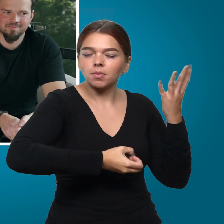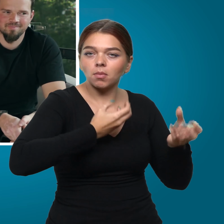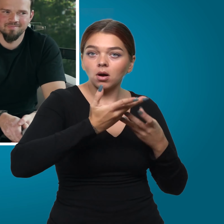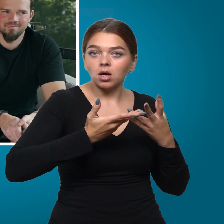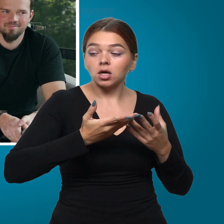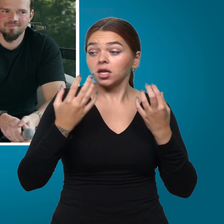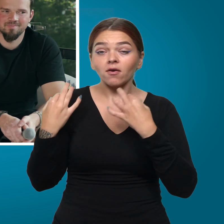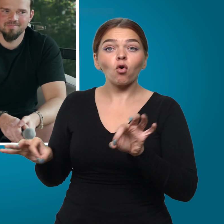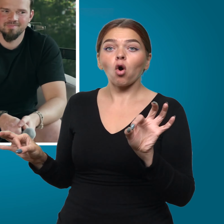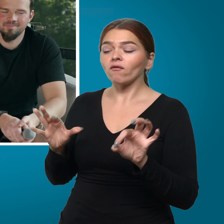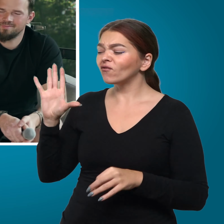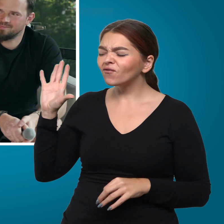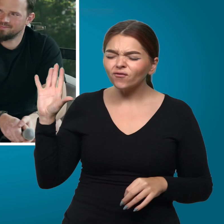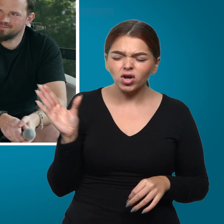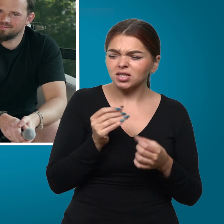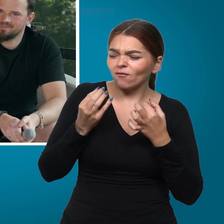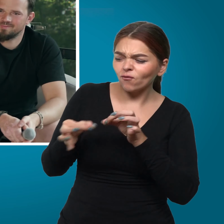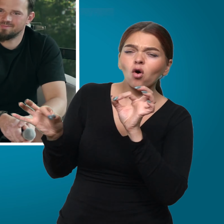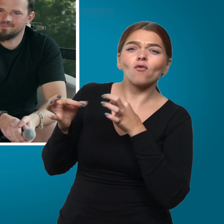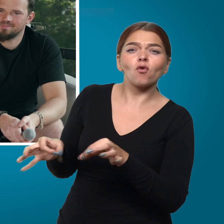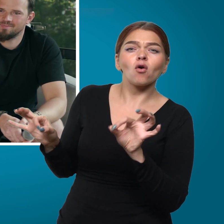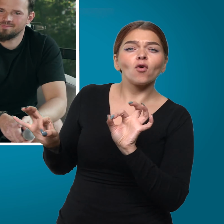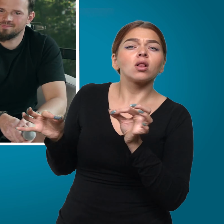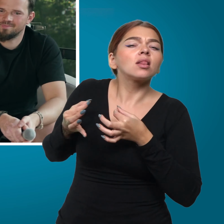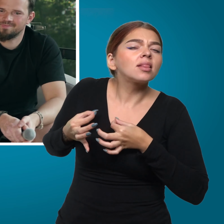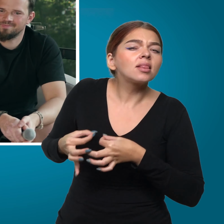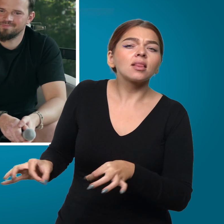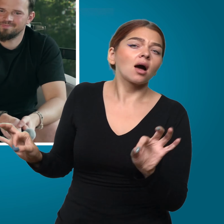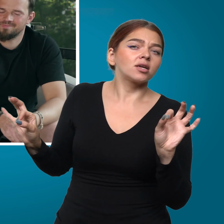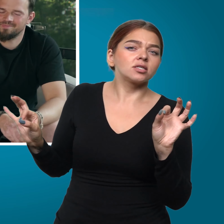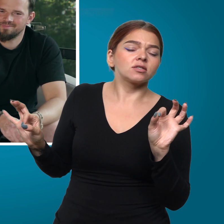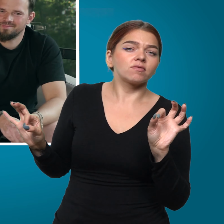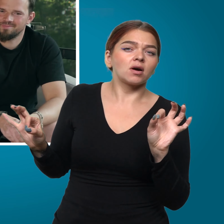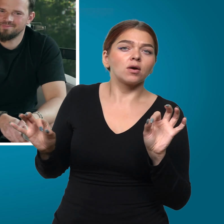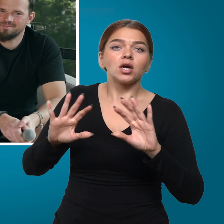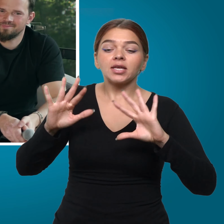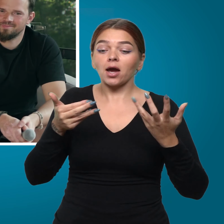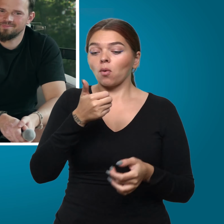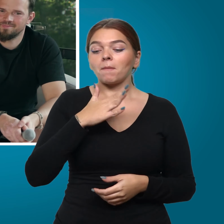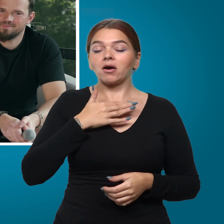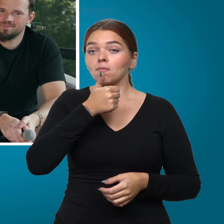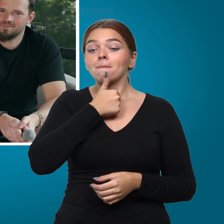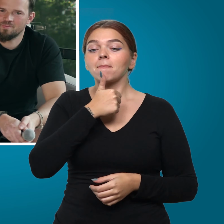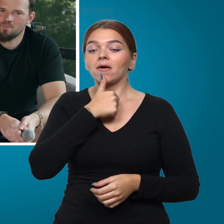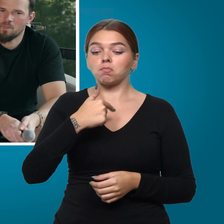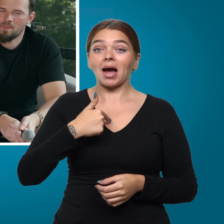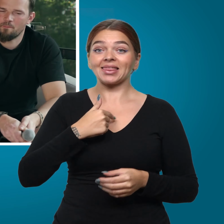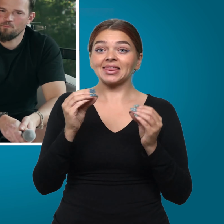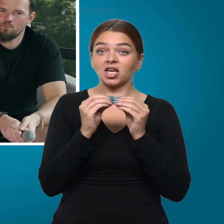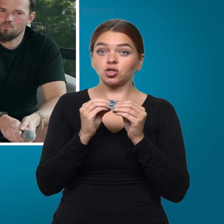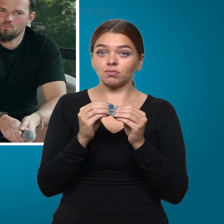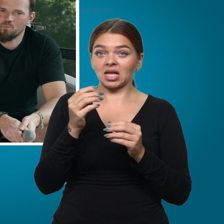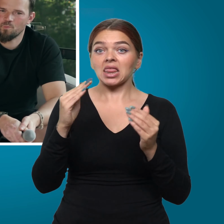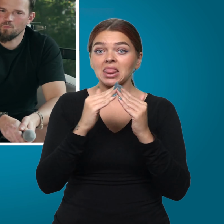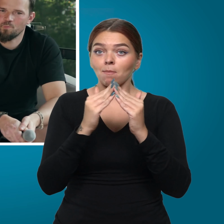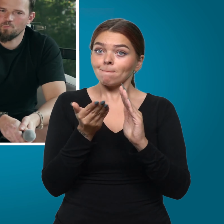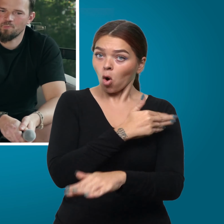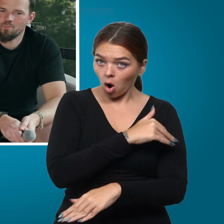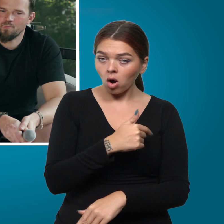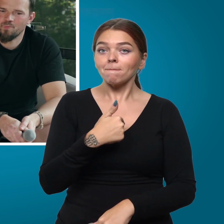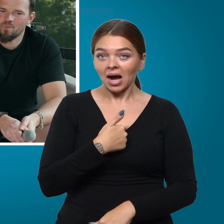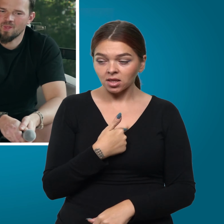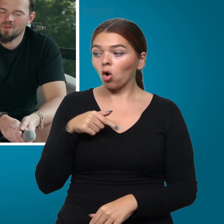komendanto valanda, jeigu man būdavo 10, tai jai pasidarė 12. Jeigu aš kažkur negalėdavau į kažkokį vakarėlį eiti, tai mano